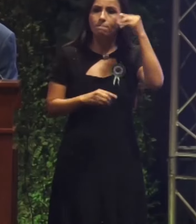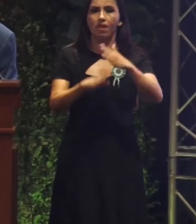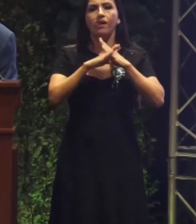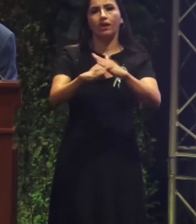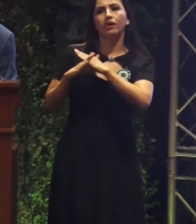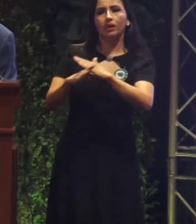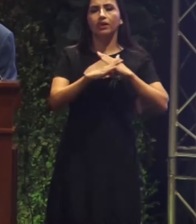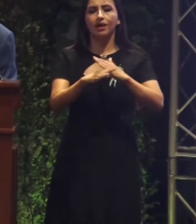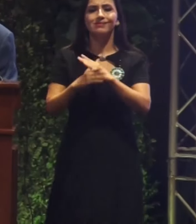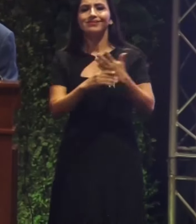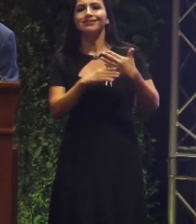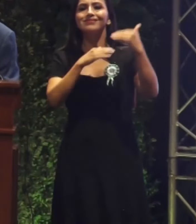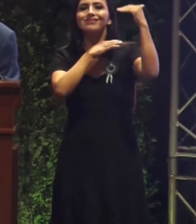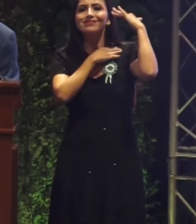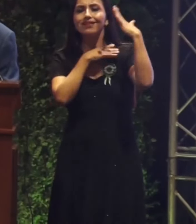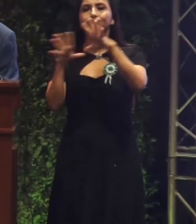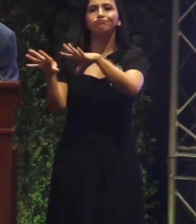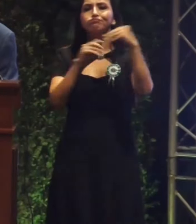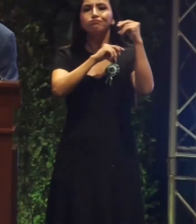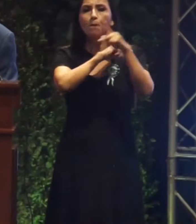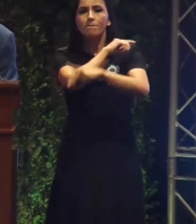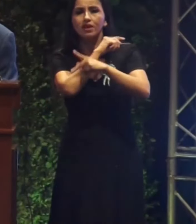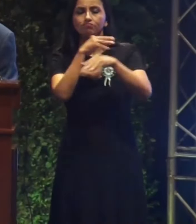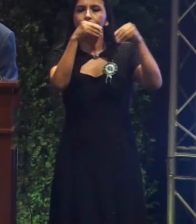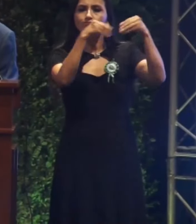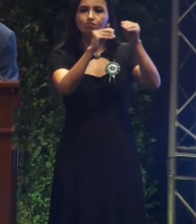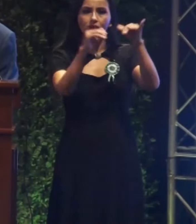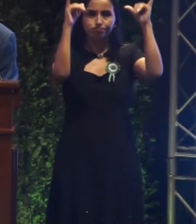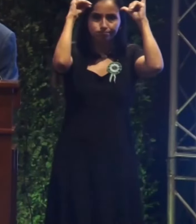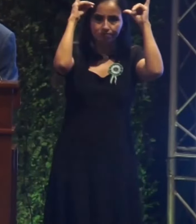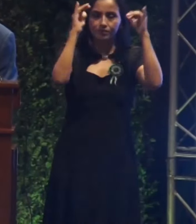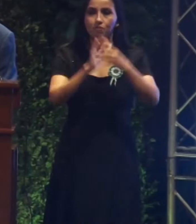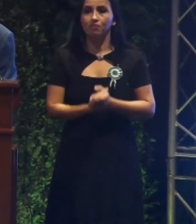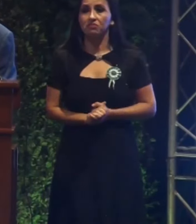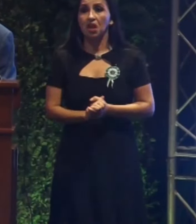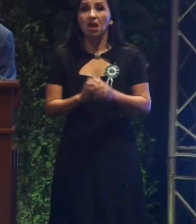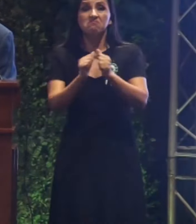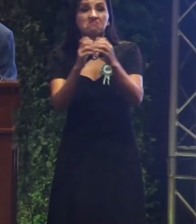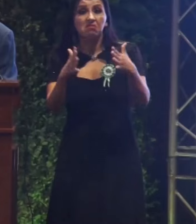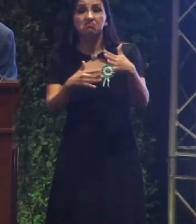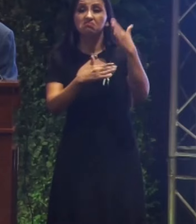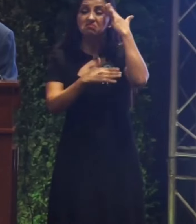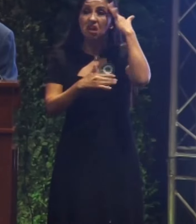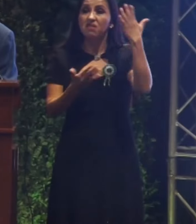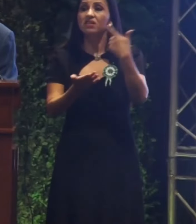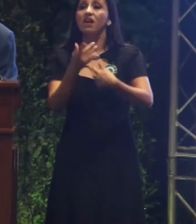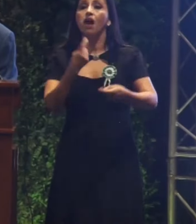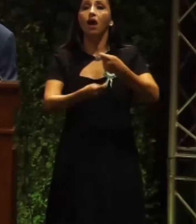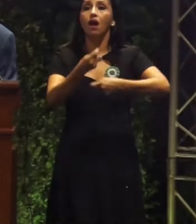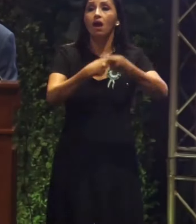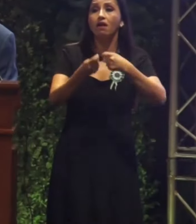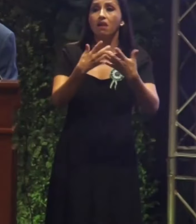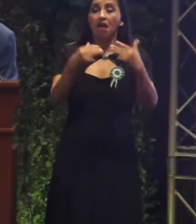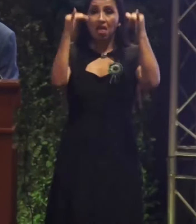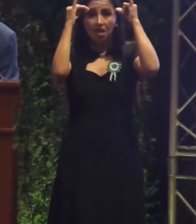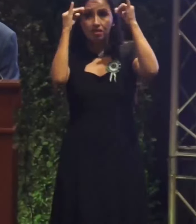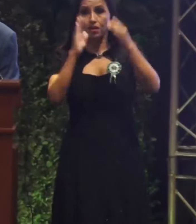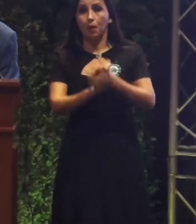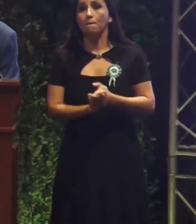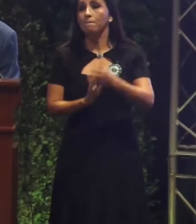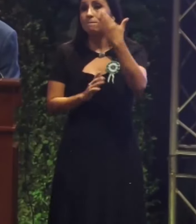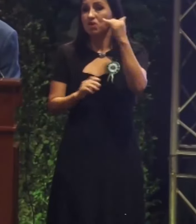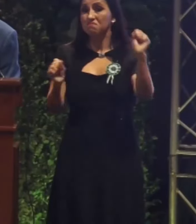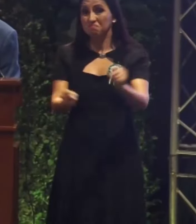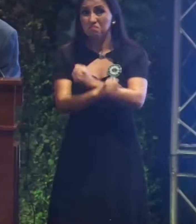impedía que Santa Cruz exporte ganado vacuno en pie, sabiéndose que era la única manera de hacer negocios ganaderos,